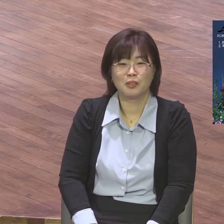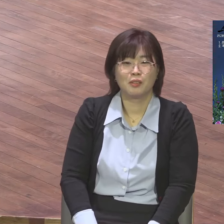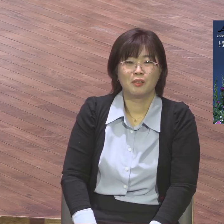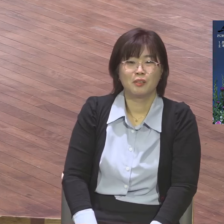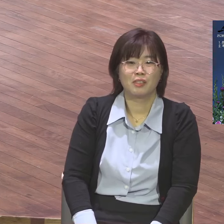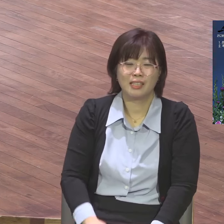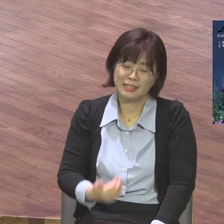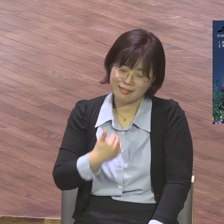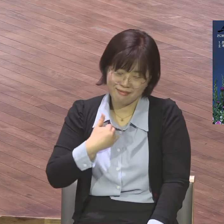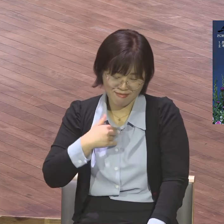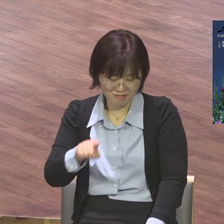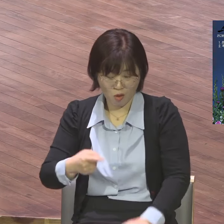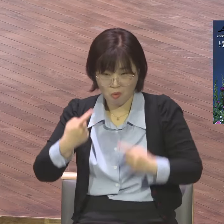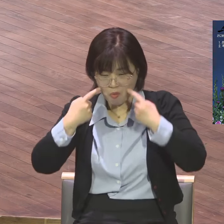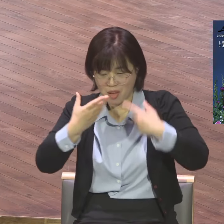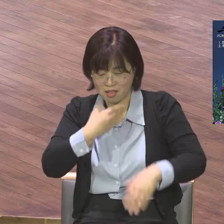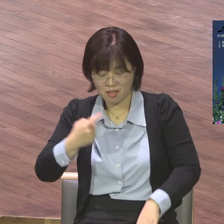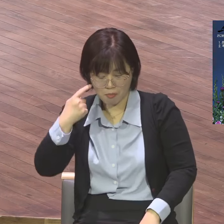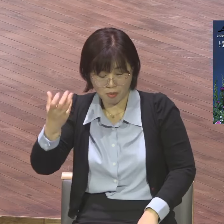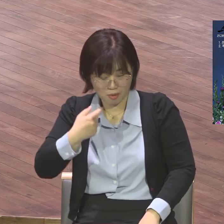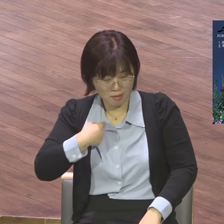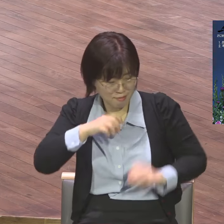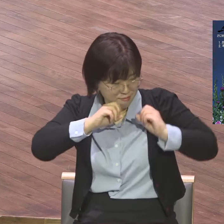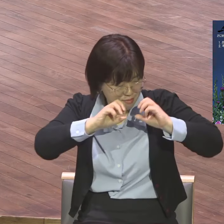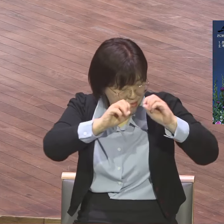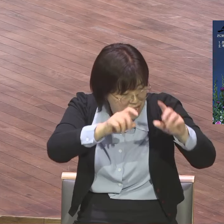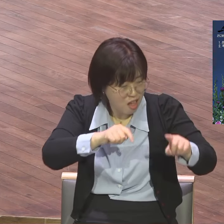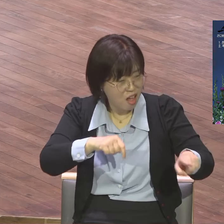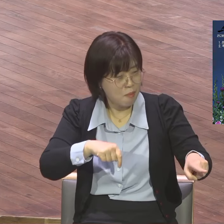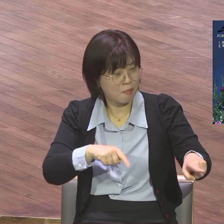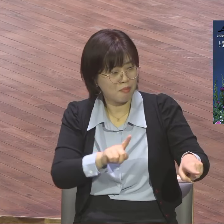영접식인데 여러분